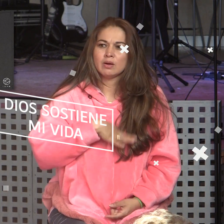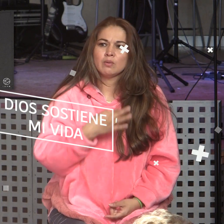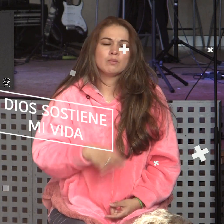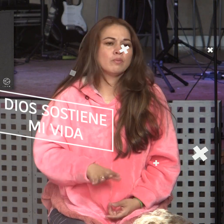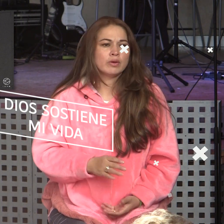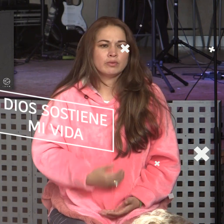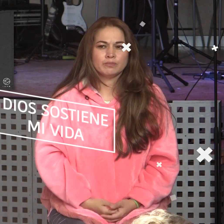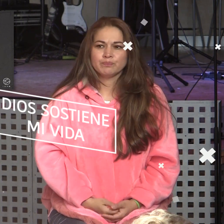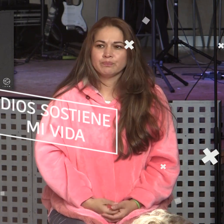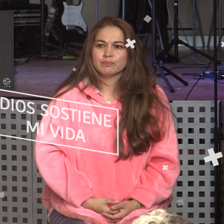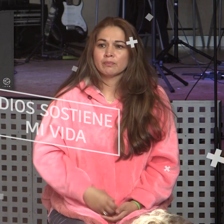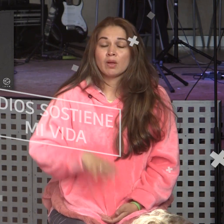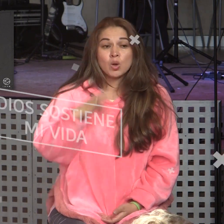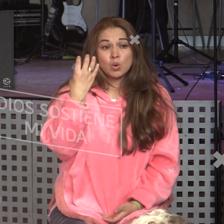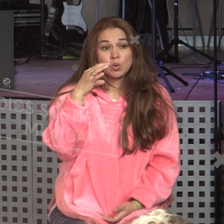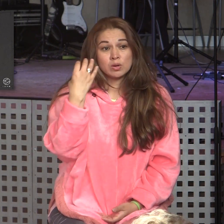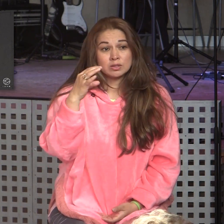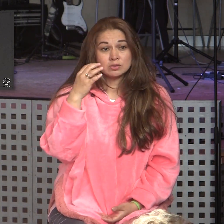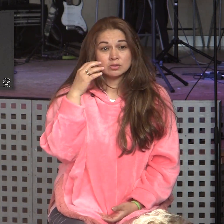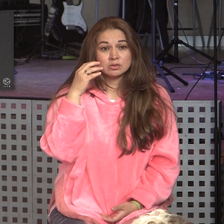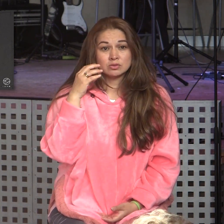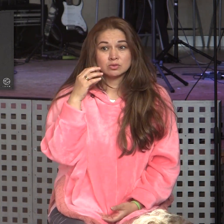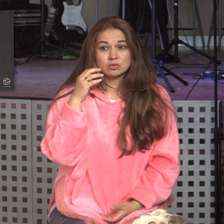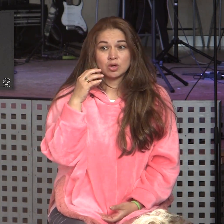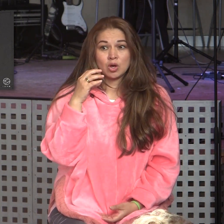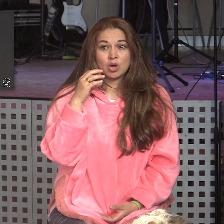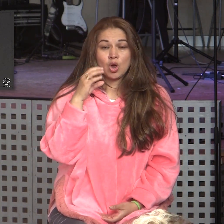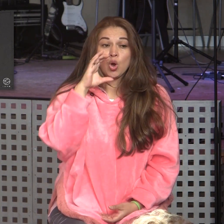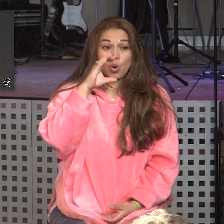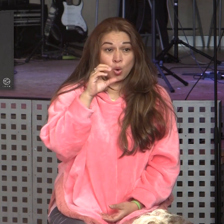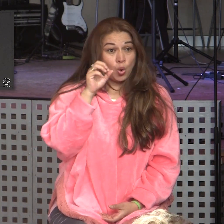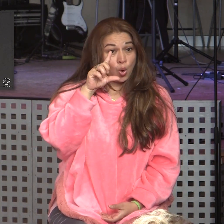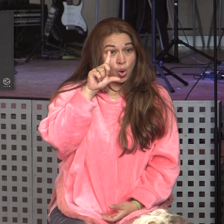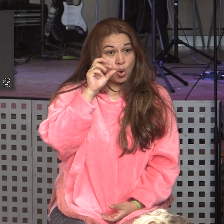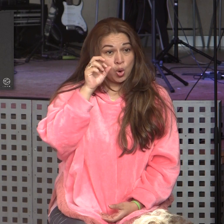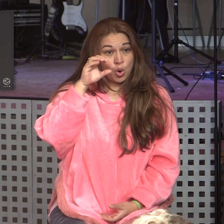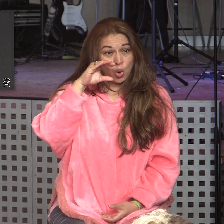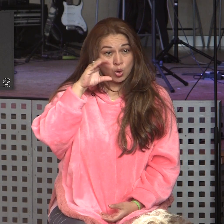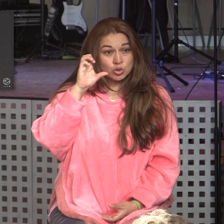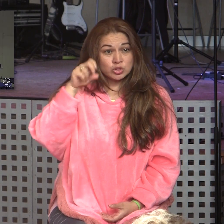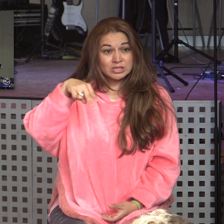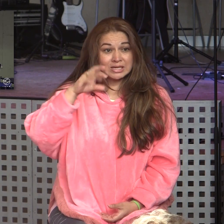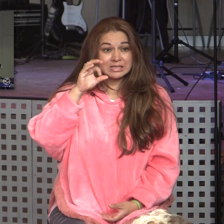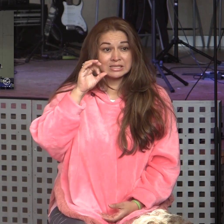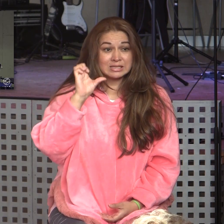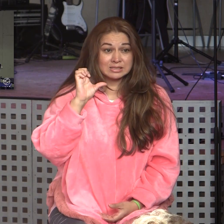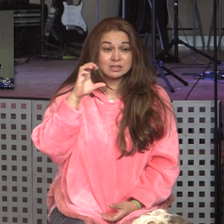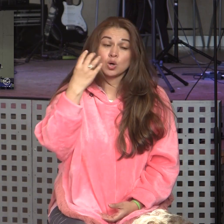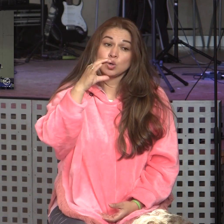Colosenses capítulo 1 y verso 16 dice lo siguiente, para entrar en materia.